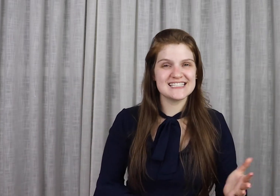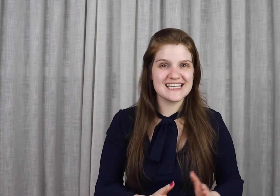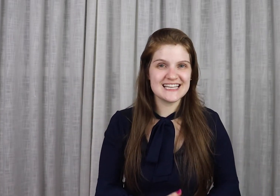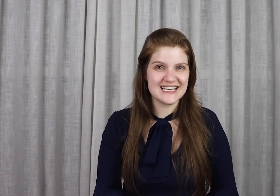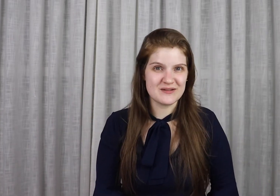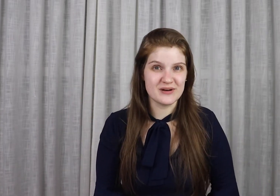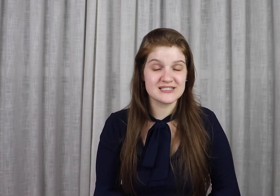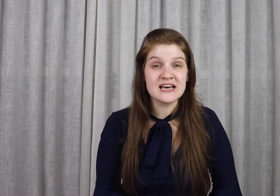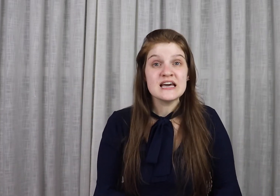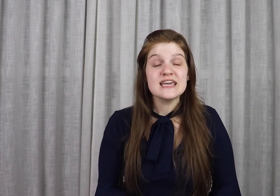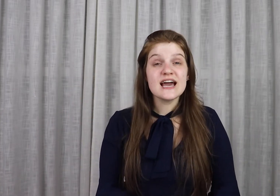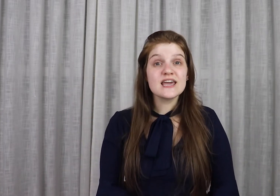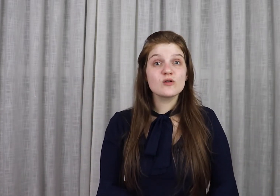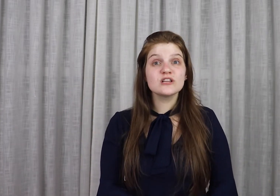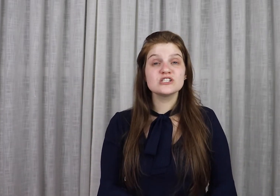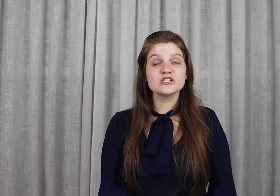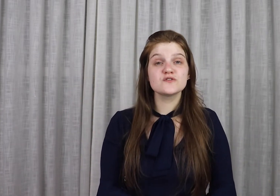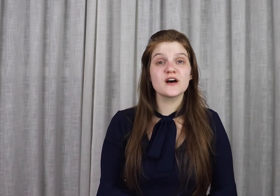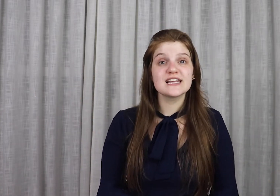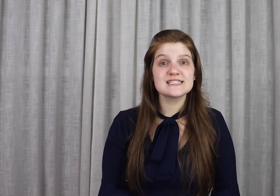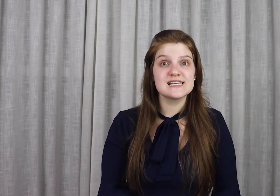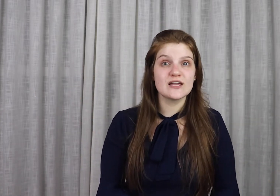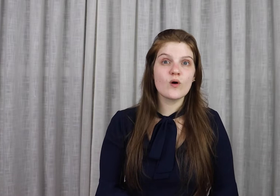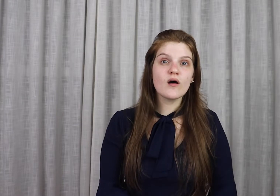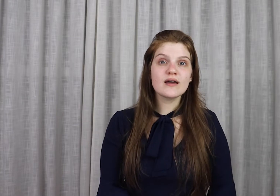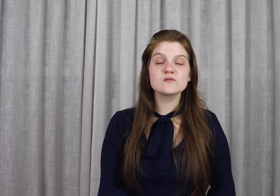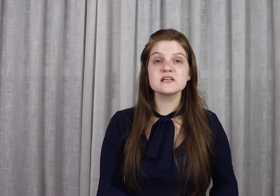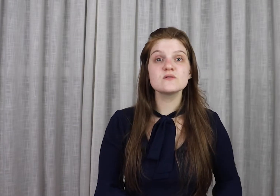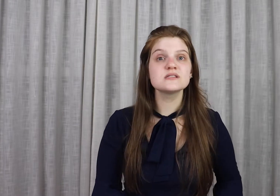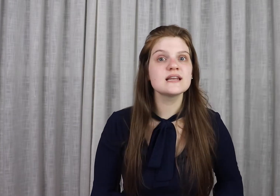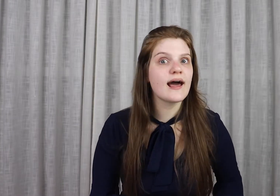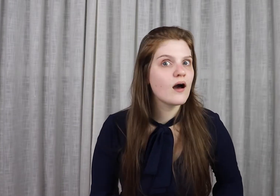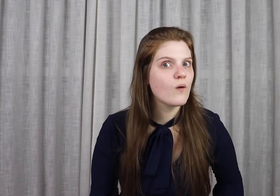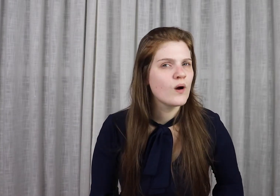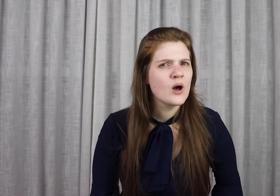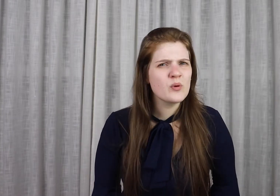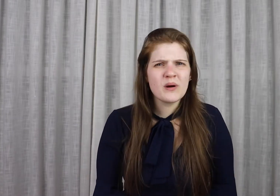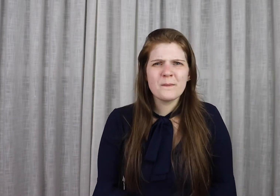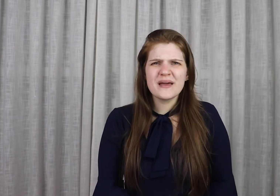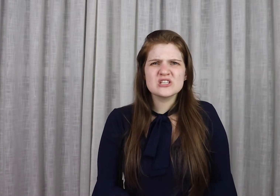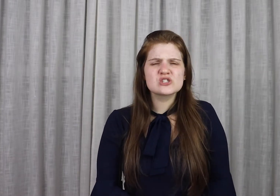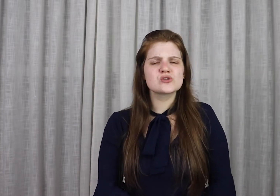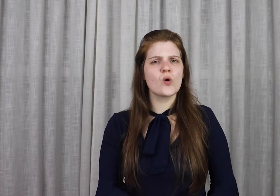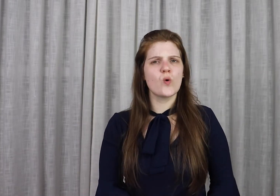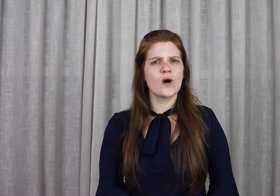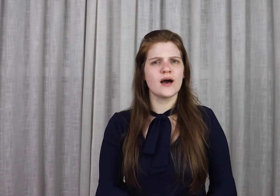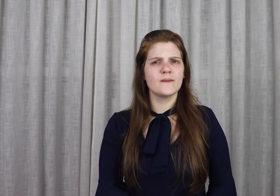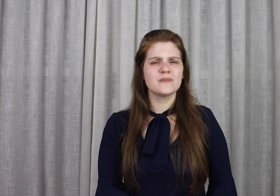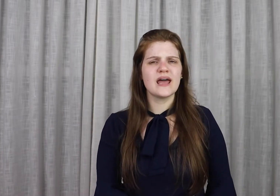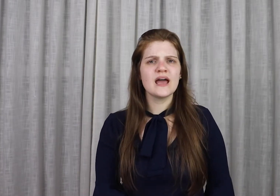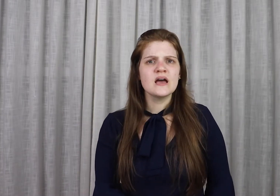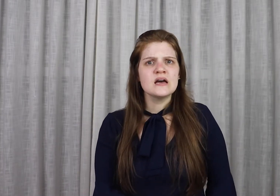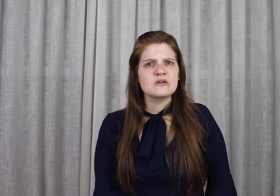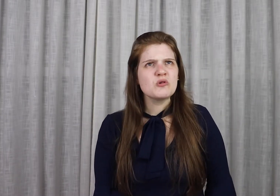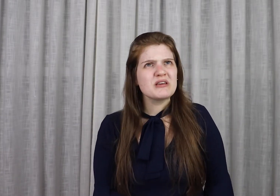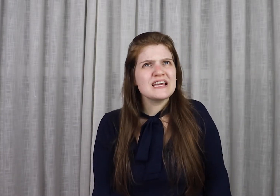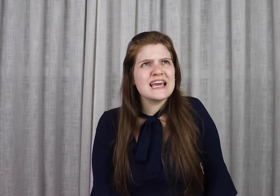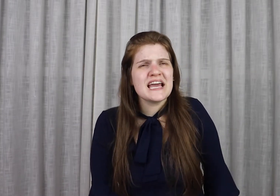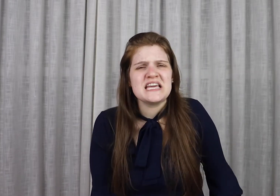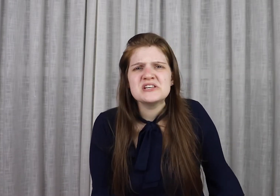em Libras. E aí, quando a gente fala assim, qual que é o seu sinal para uma pessoa, né? O que é isso?